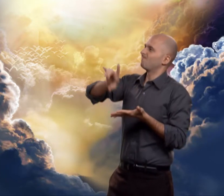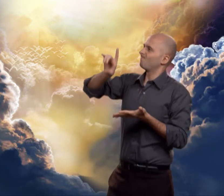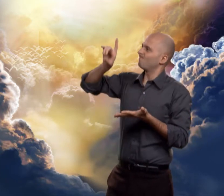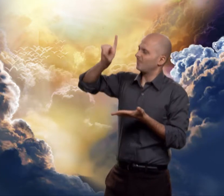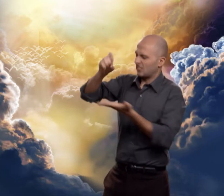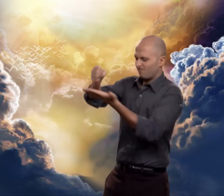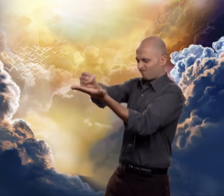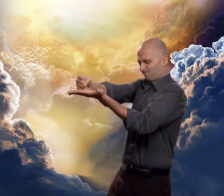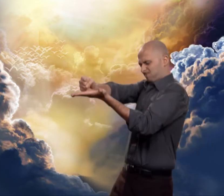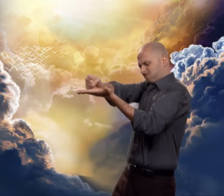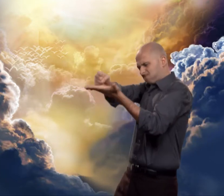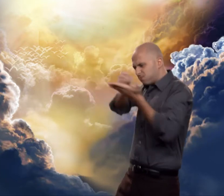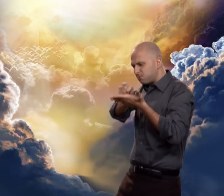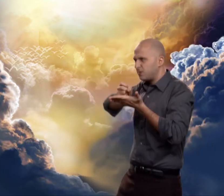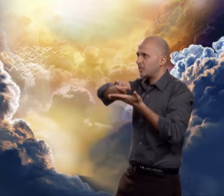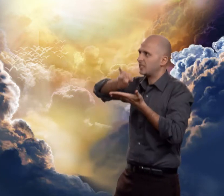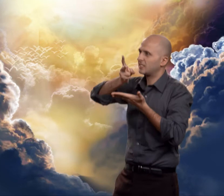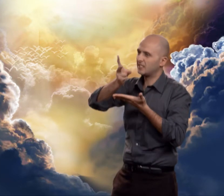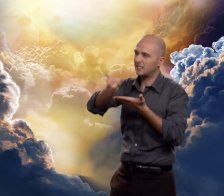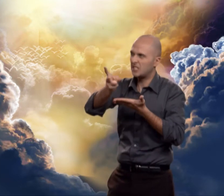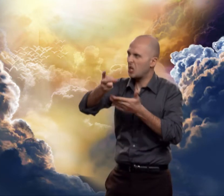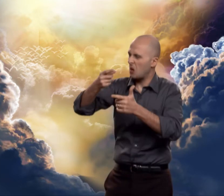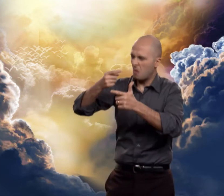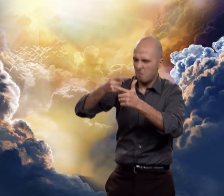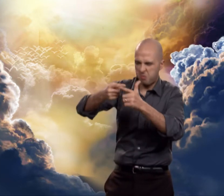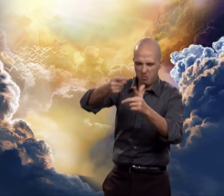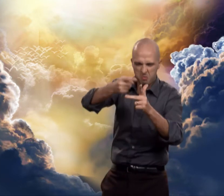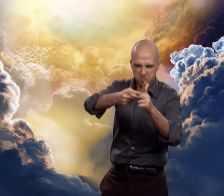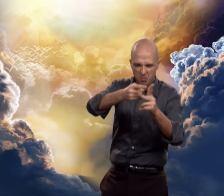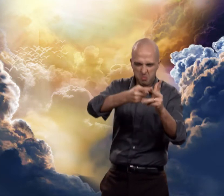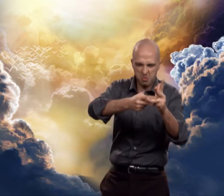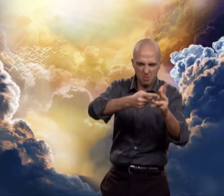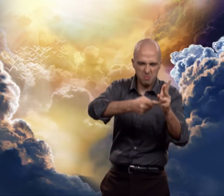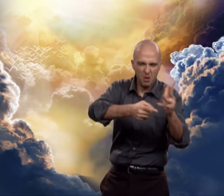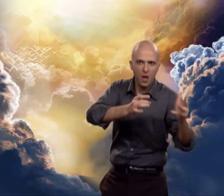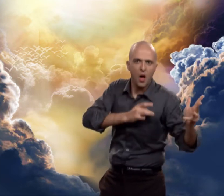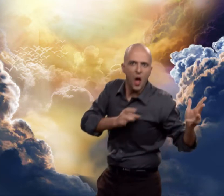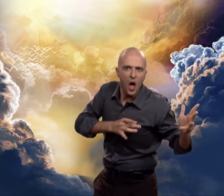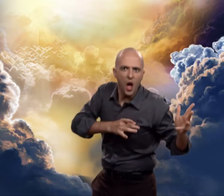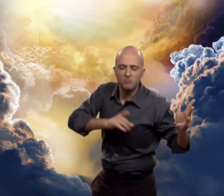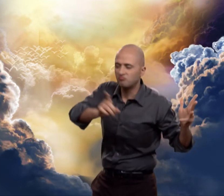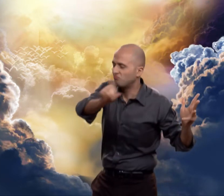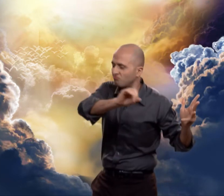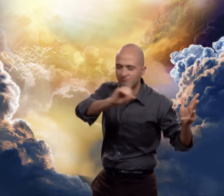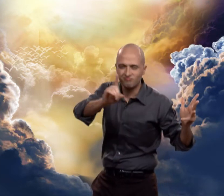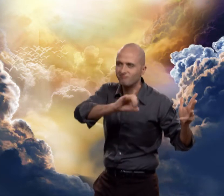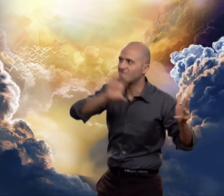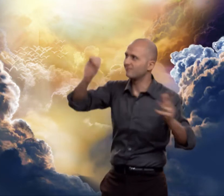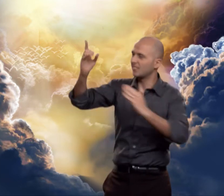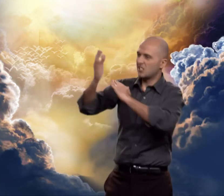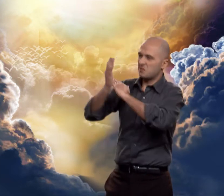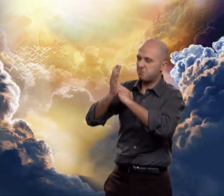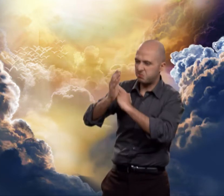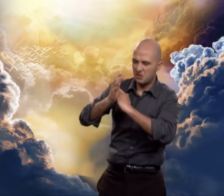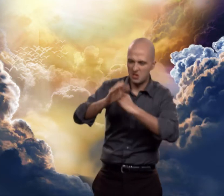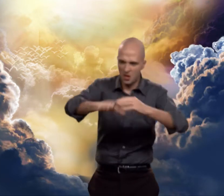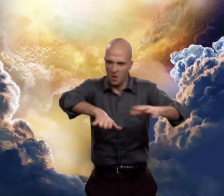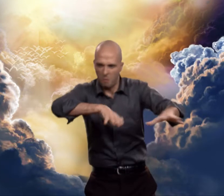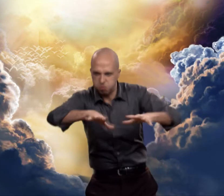lei proclamada no Monte Sinai agora é apresentada como a norma do juízo. As palavras são tão